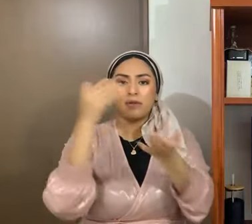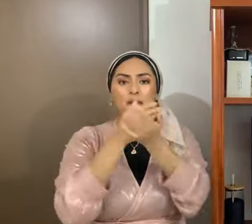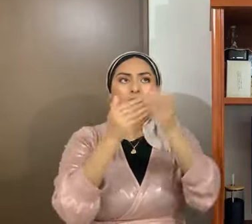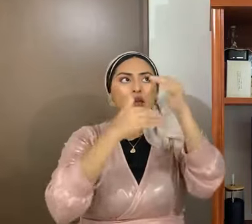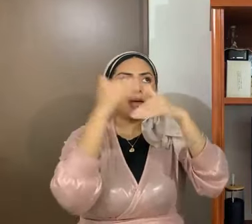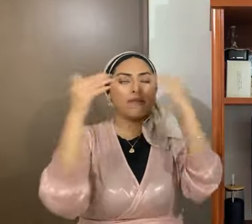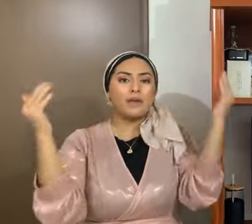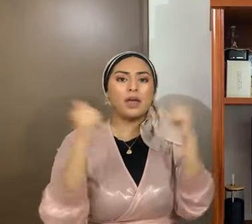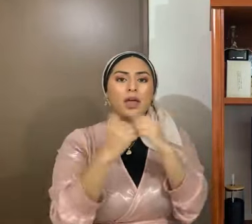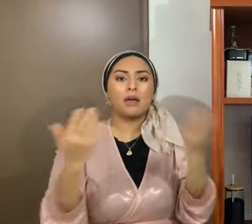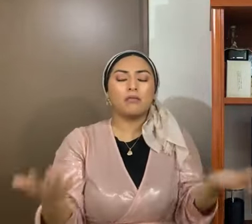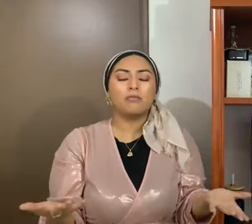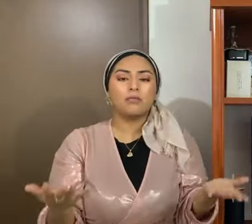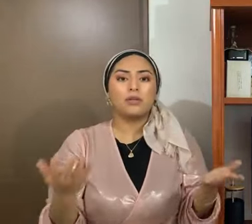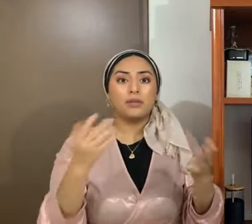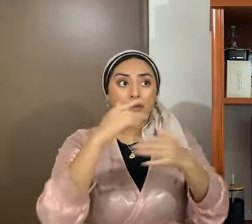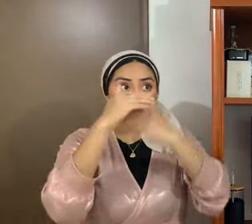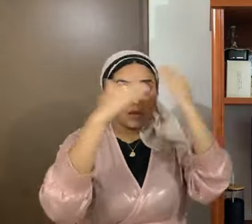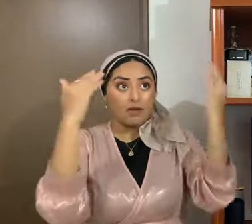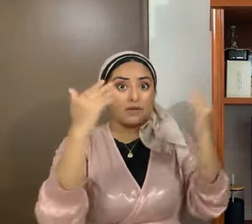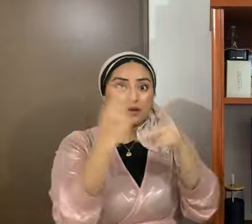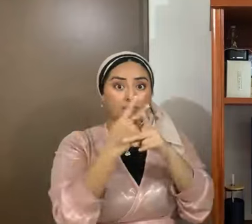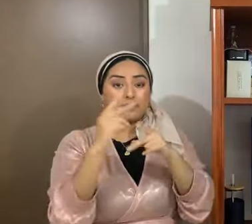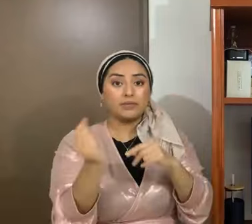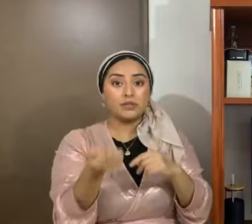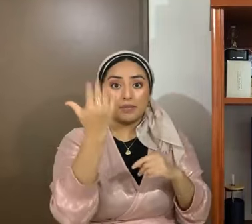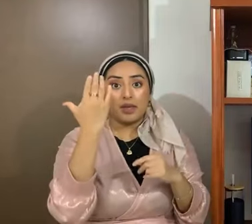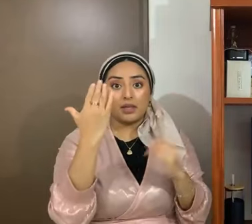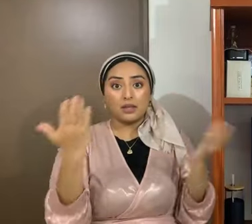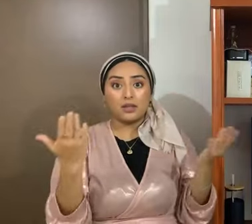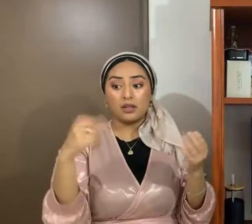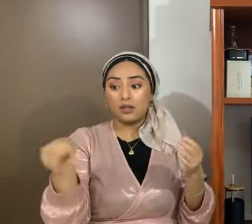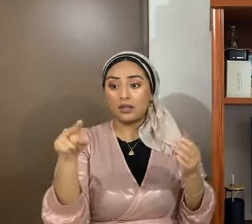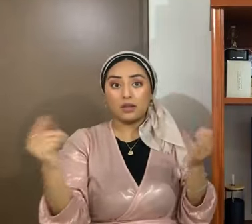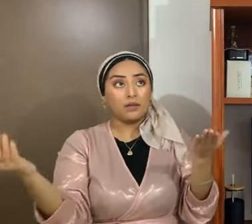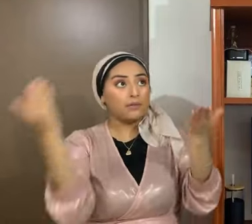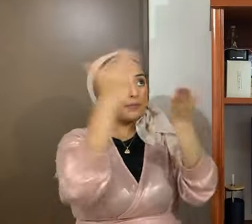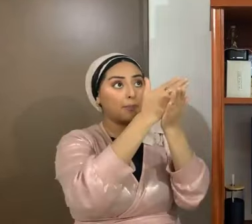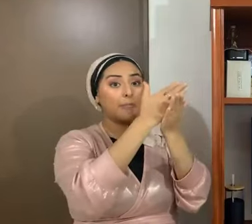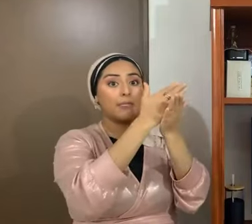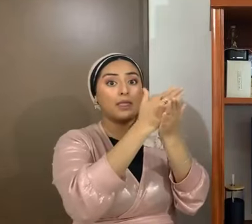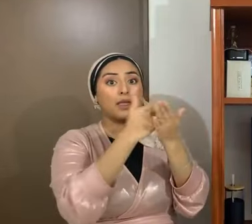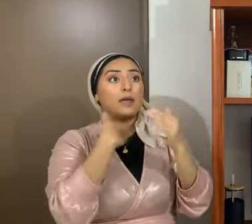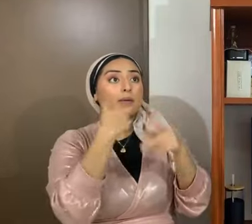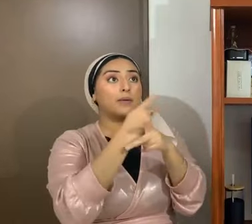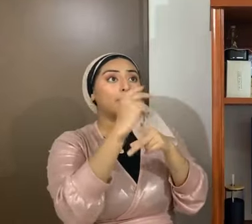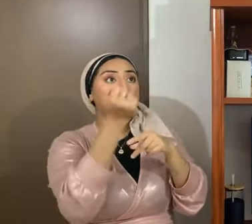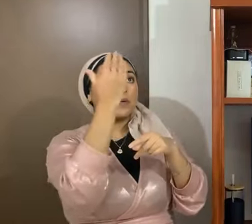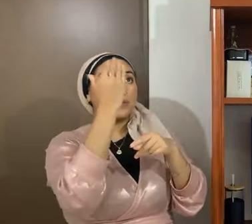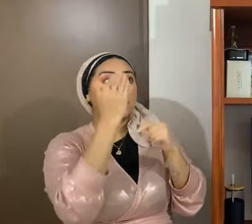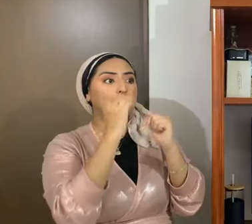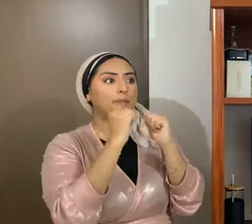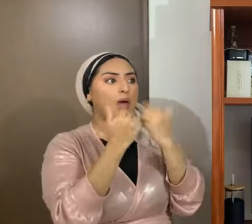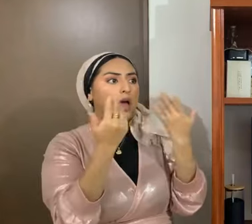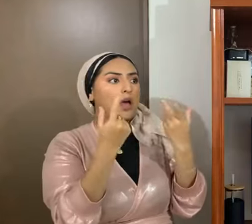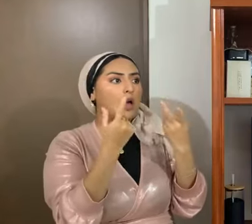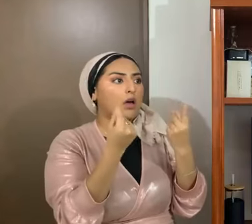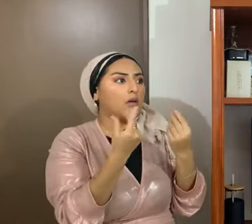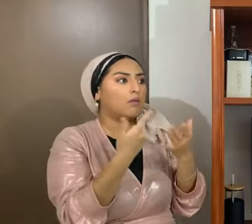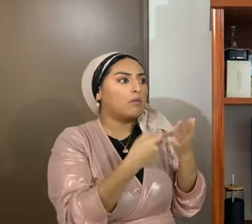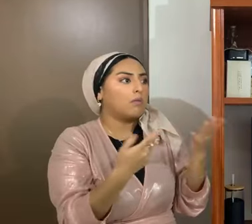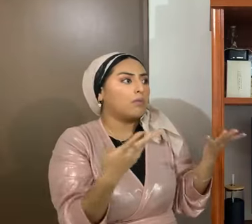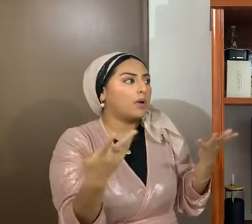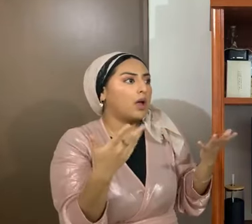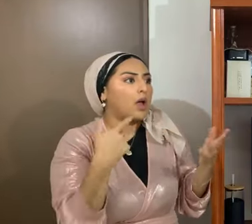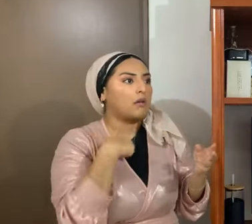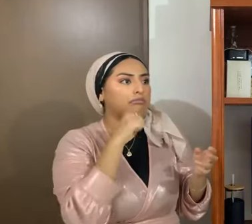cielo? Imagínense, porque en el cielo se guarda Shabbat. Entonces van a llegar y vamos a guardar Shabbat. ¿Y cómo? ¿Qué se hace? ¿Qué?